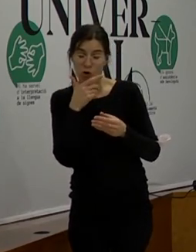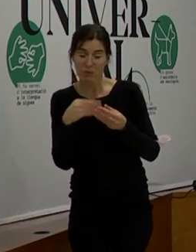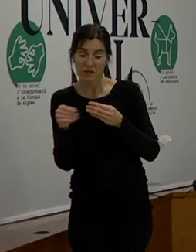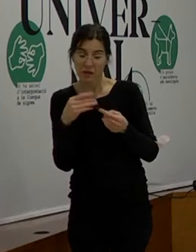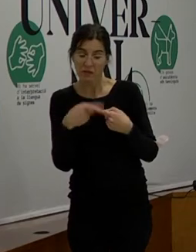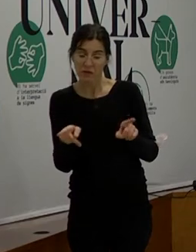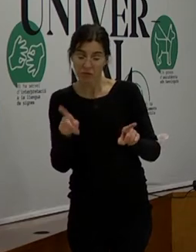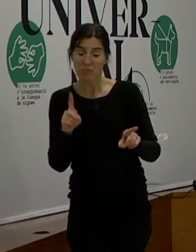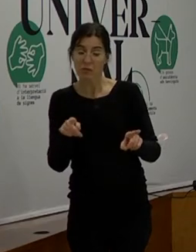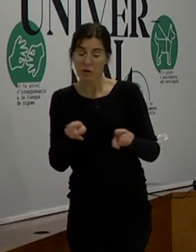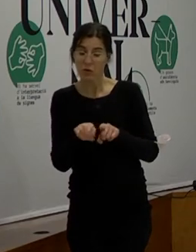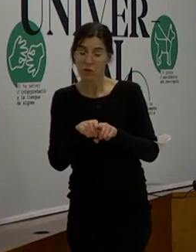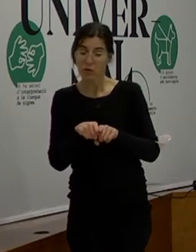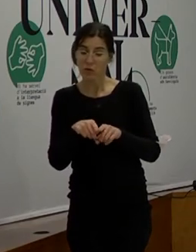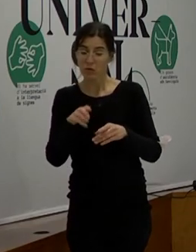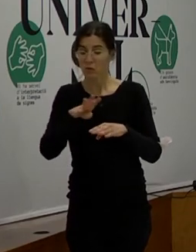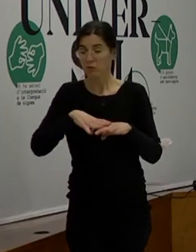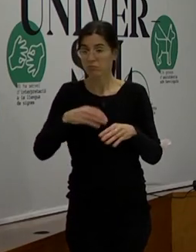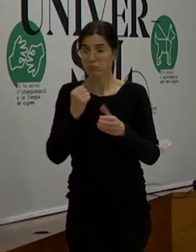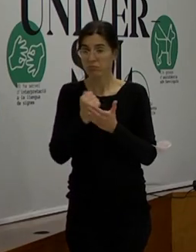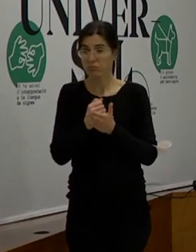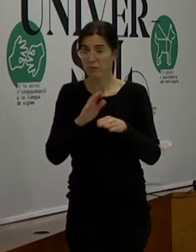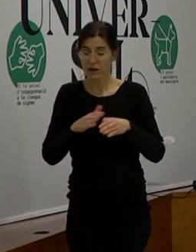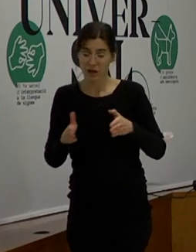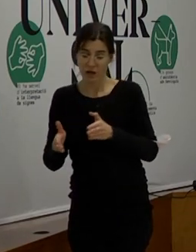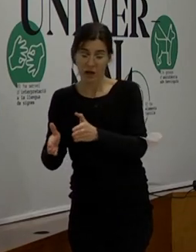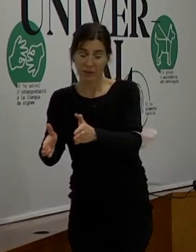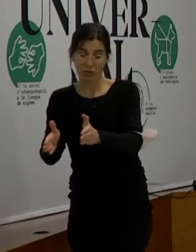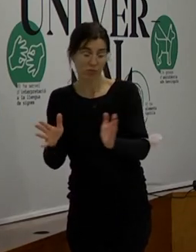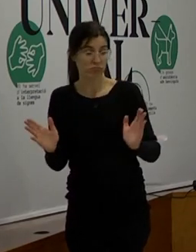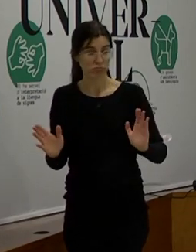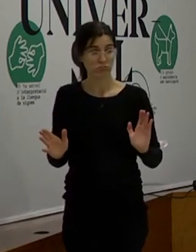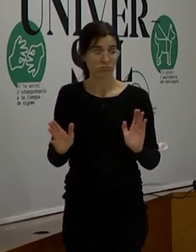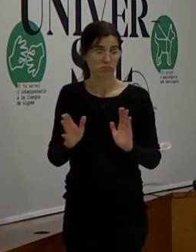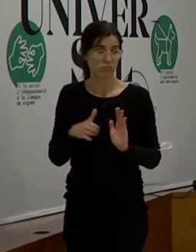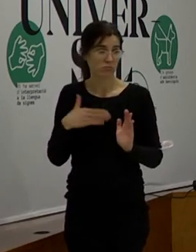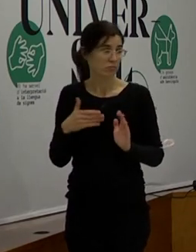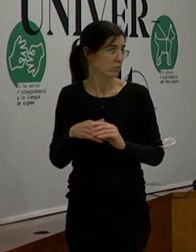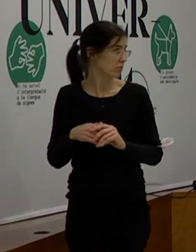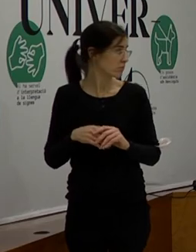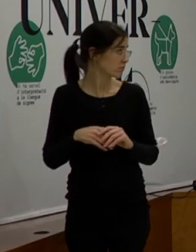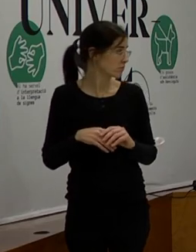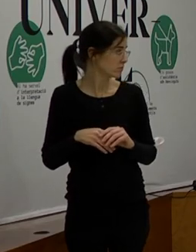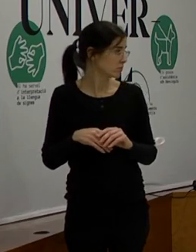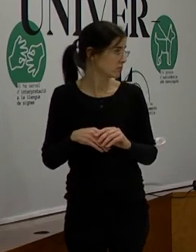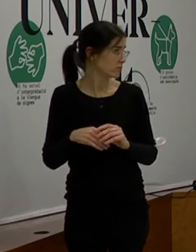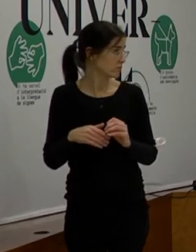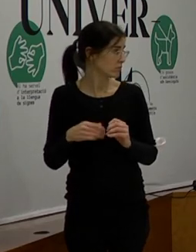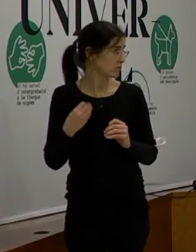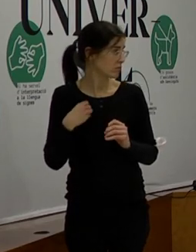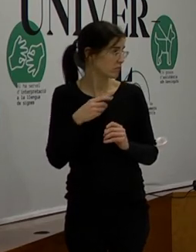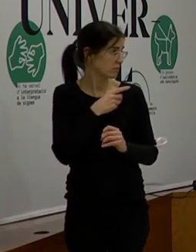deixa ser també una franja guia d'encaminament per ells. Suposat. Veus aquí, això